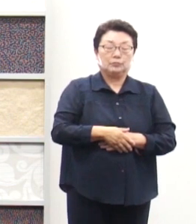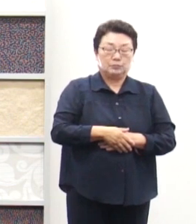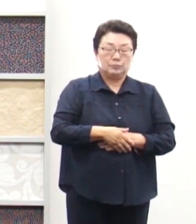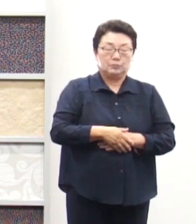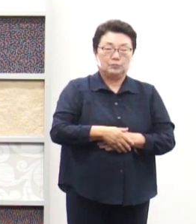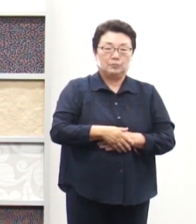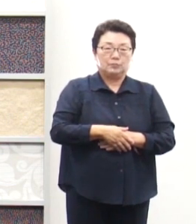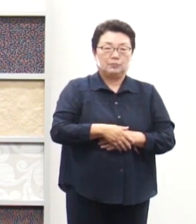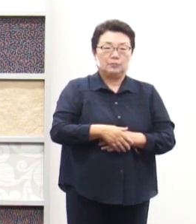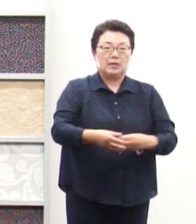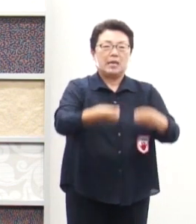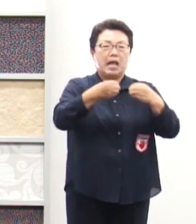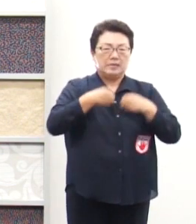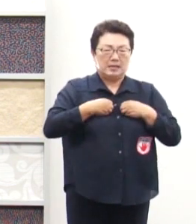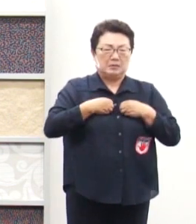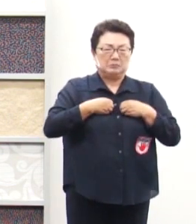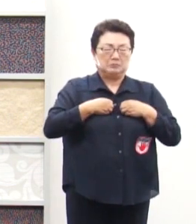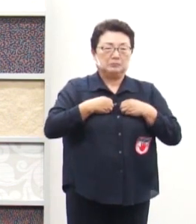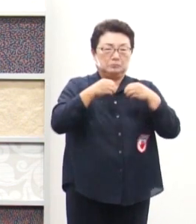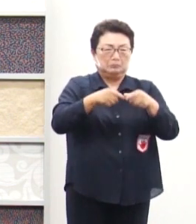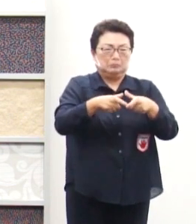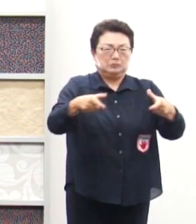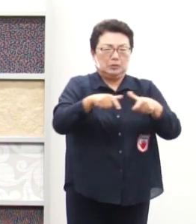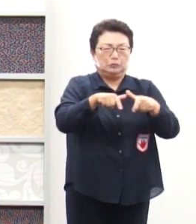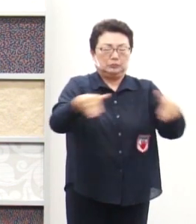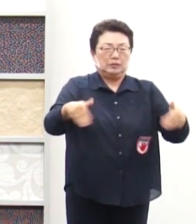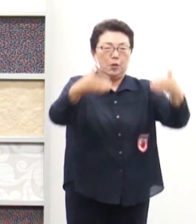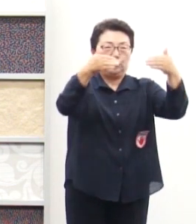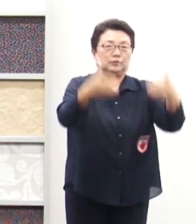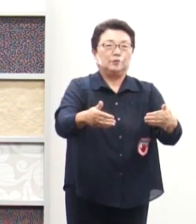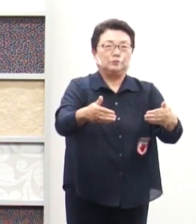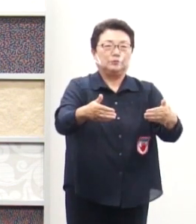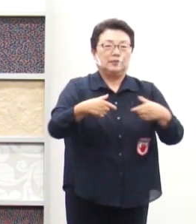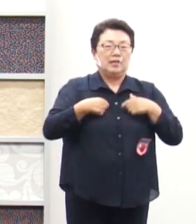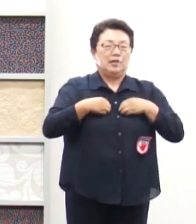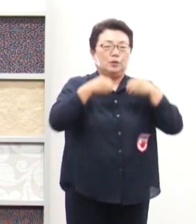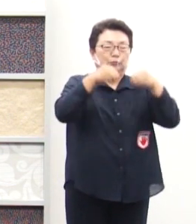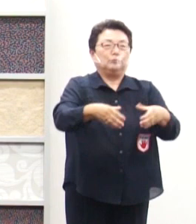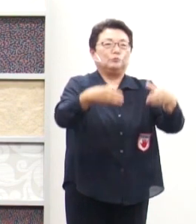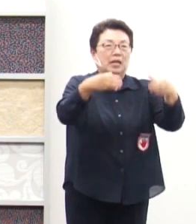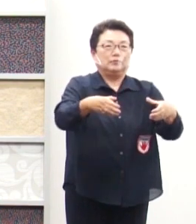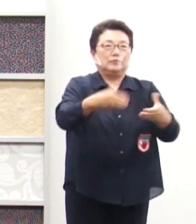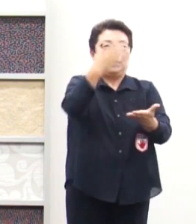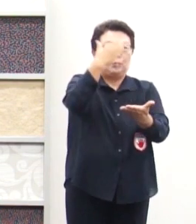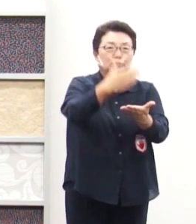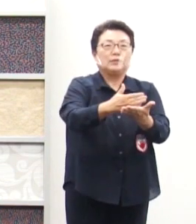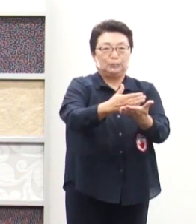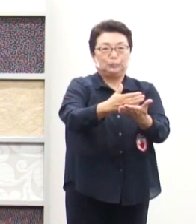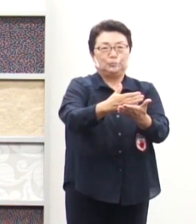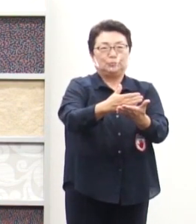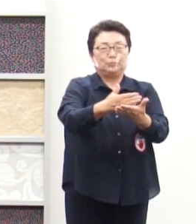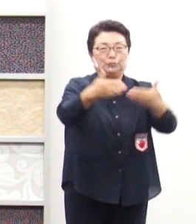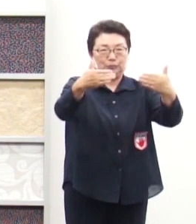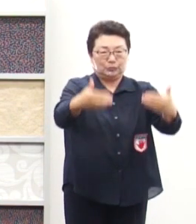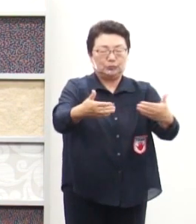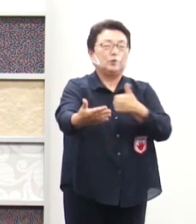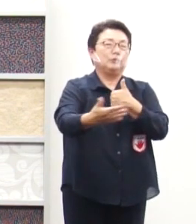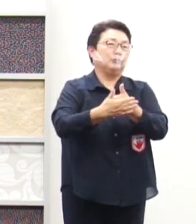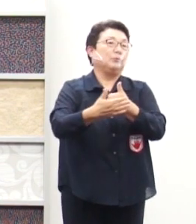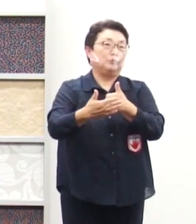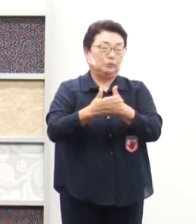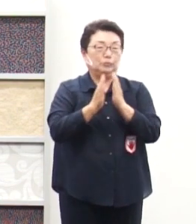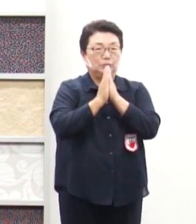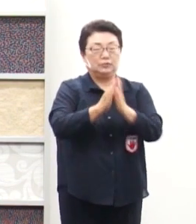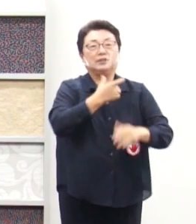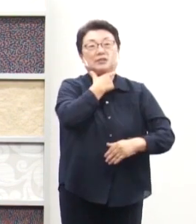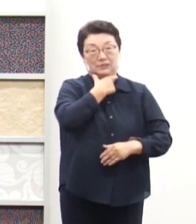の、感染の連鎖を防ぎ、クラスターを徹底して防いでいくべくです、協力を呼びかけてまいりたい